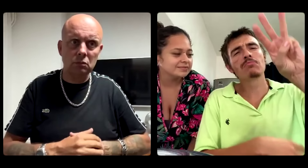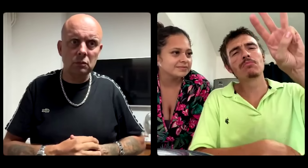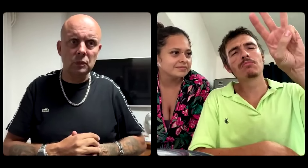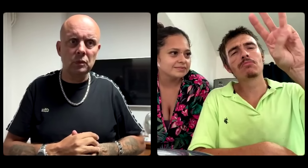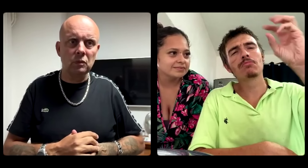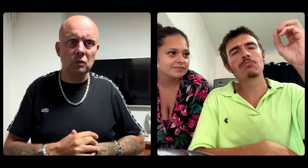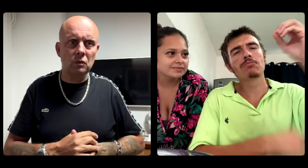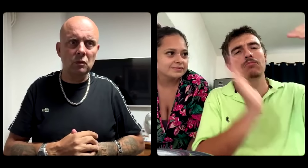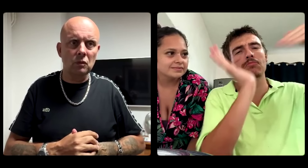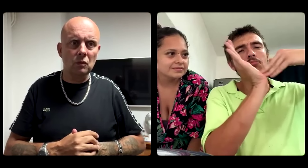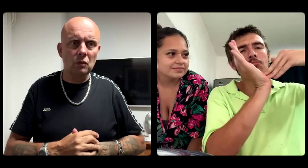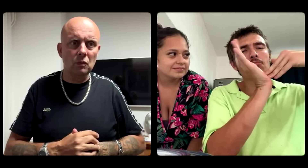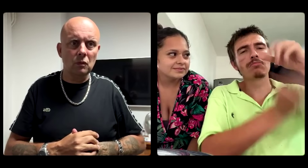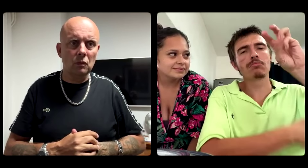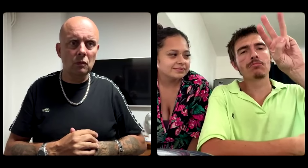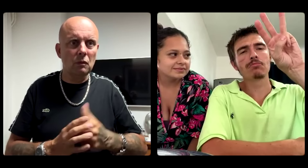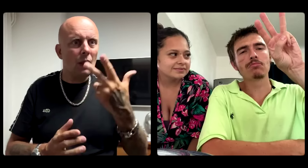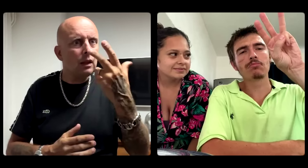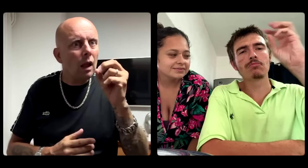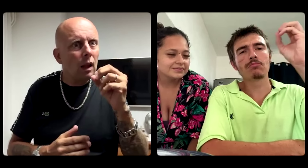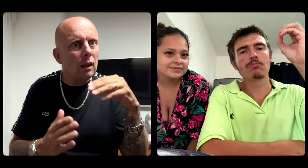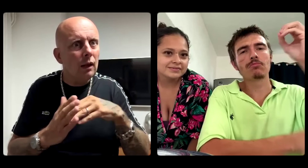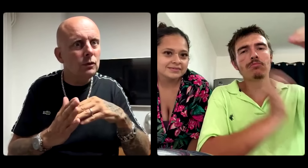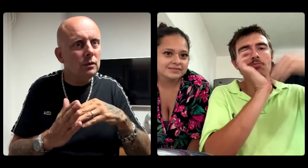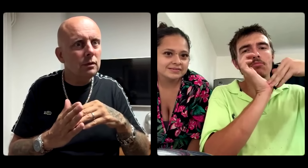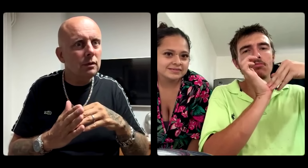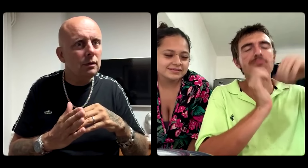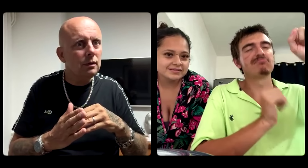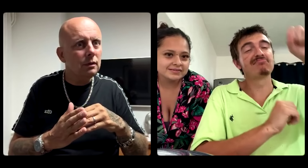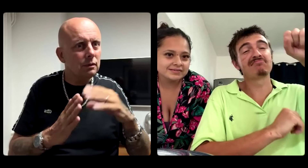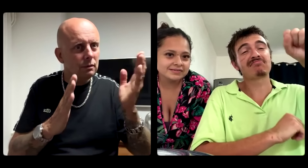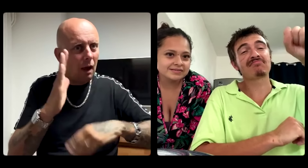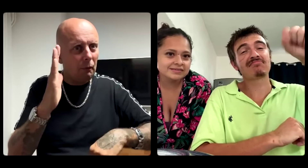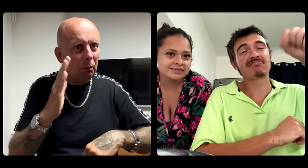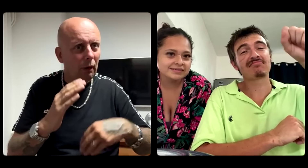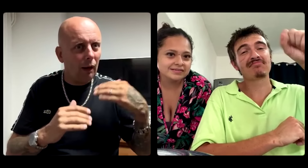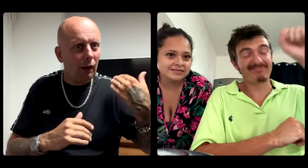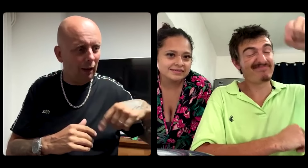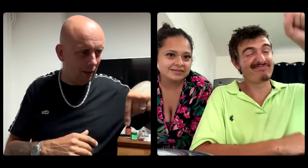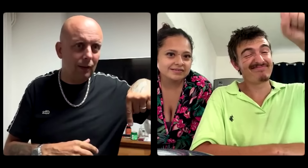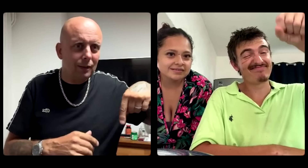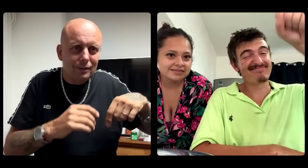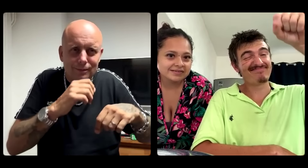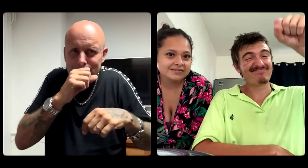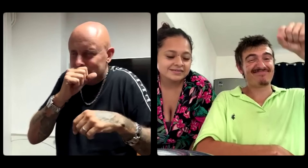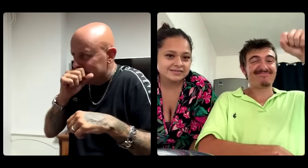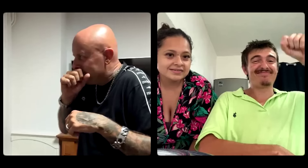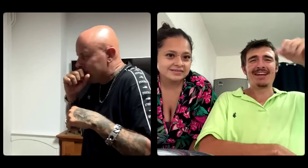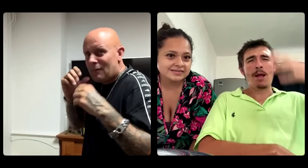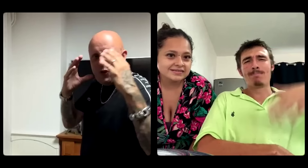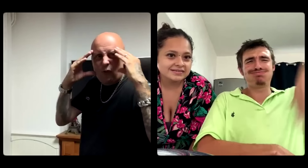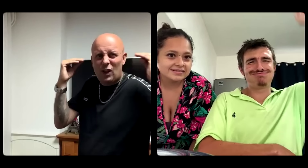Zo fucking mooi hier niet meer. Misschien is het best goed. Zo.